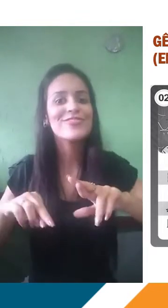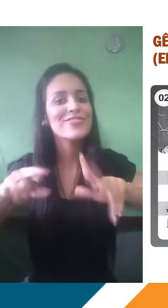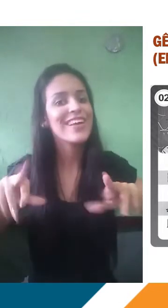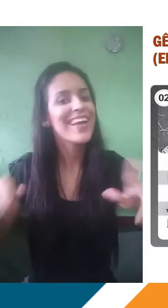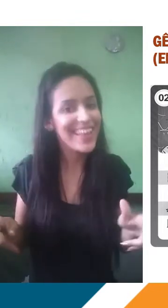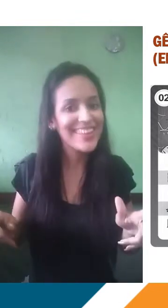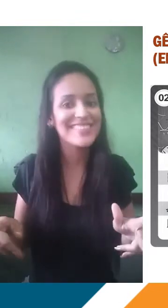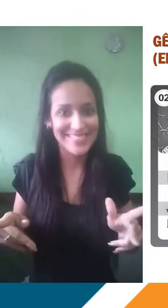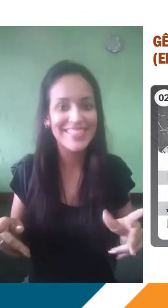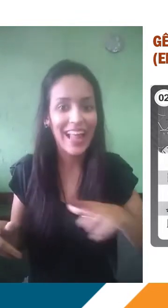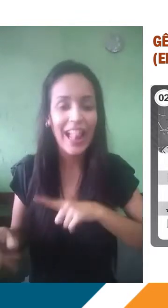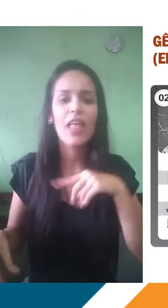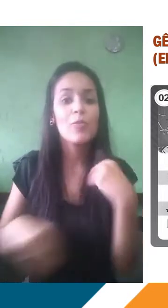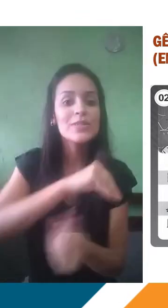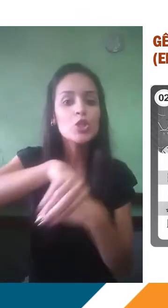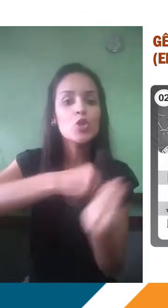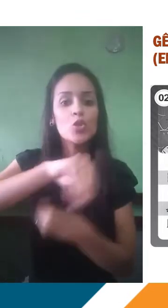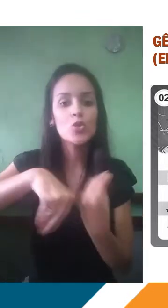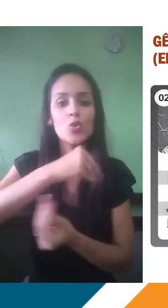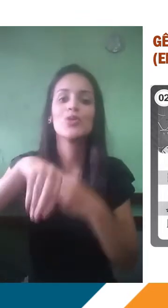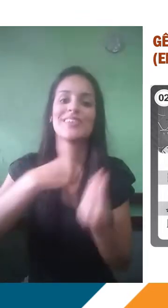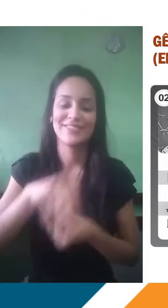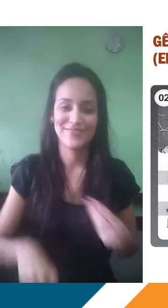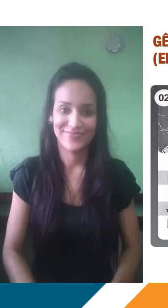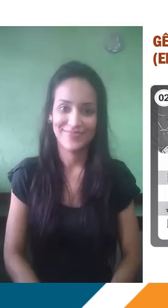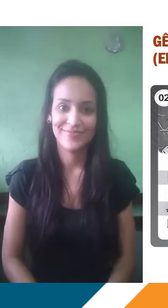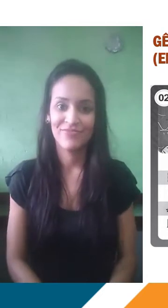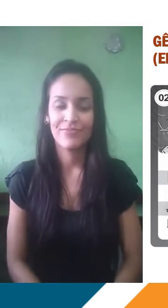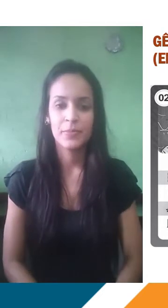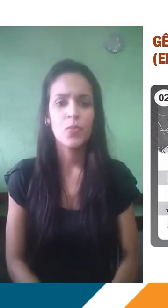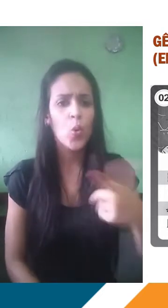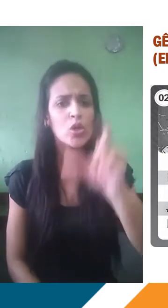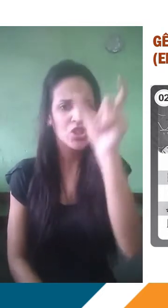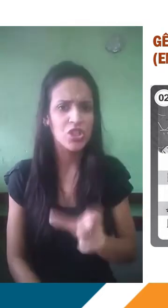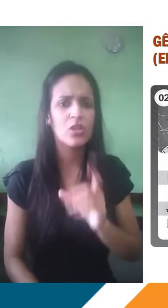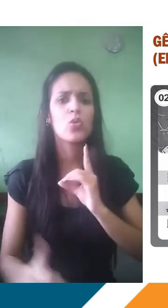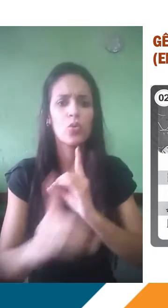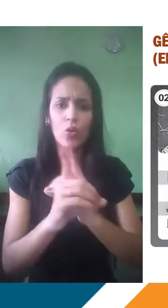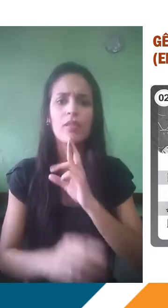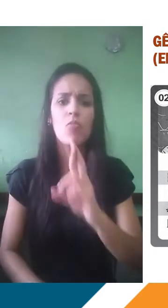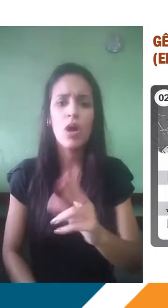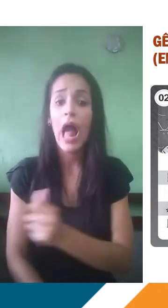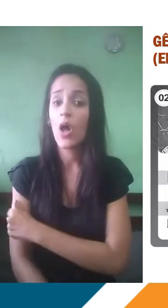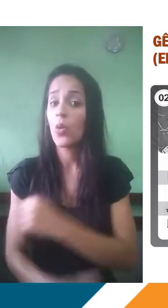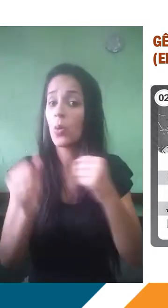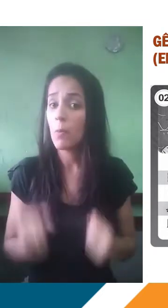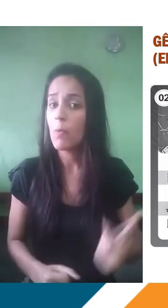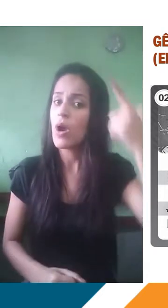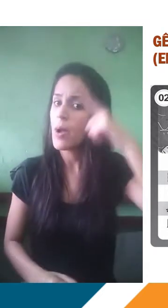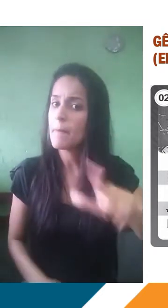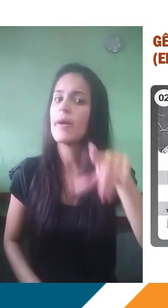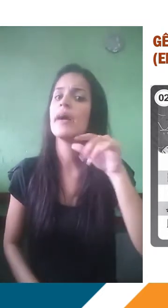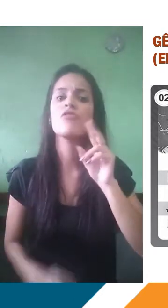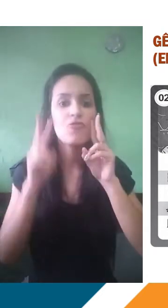que houve uma subversão de formato com finalidade lúdica Outra maneira de resolver a questão é que o aluno pode ser